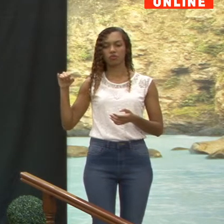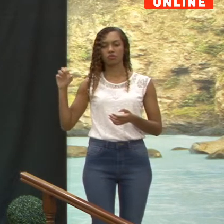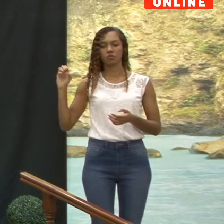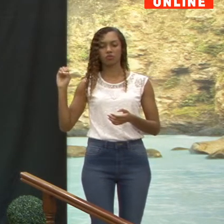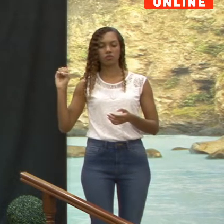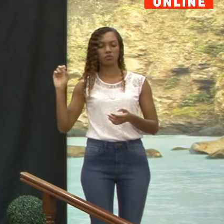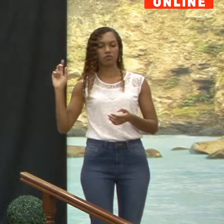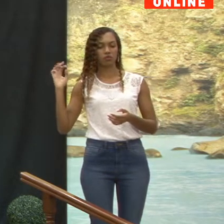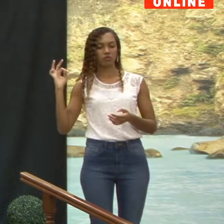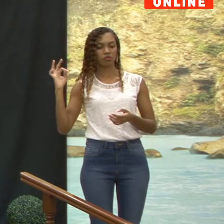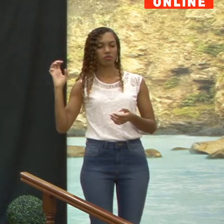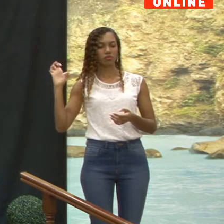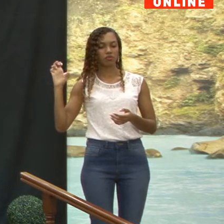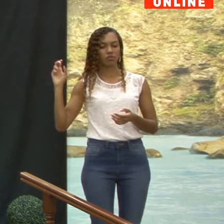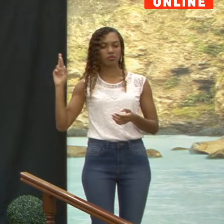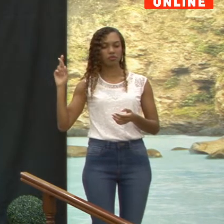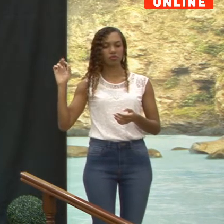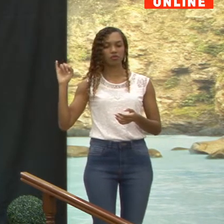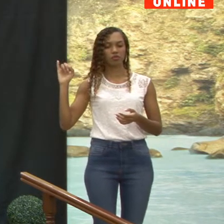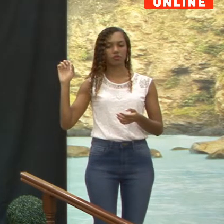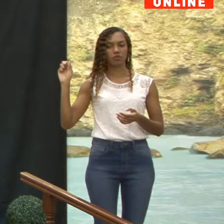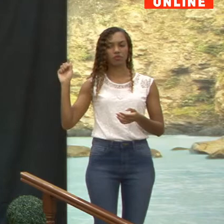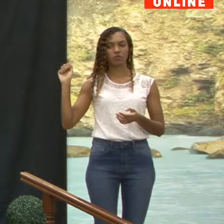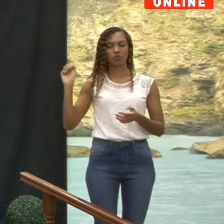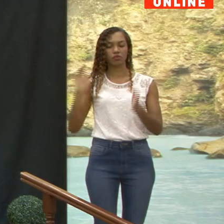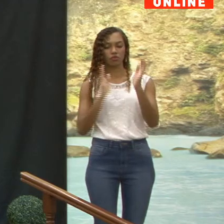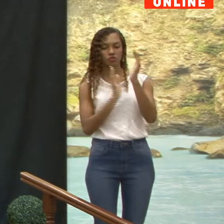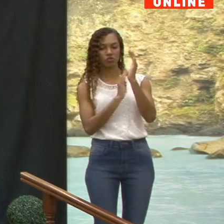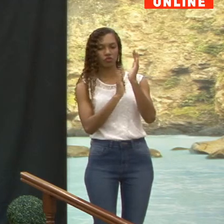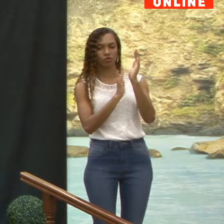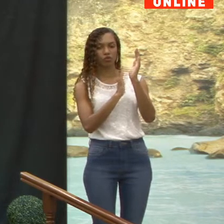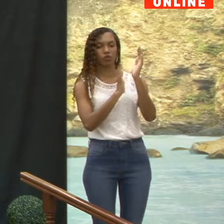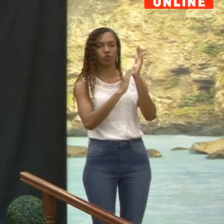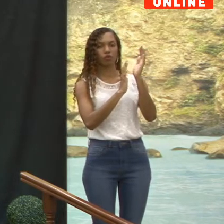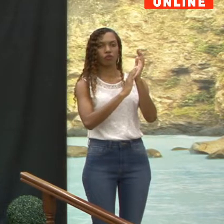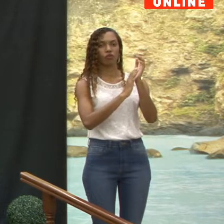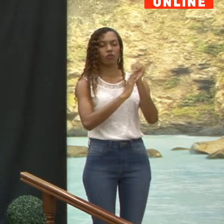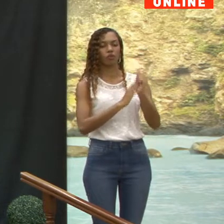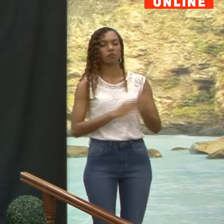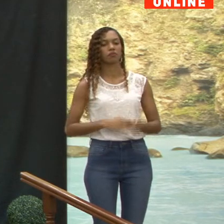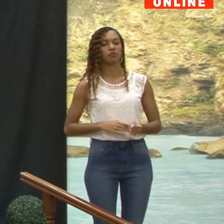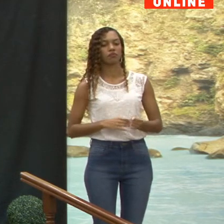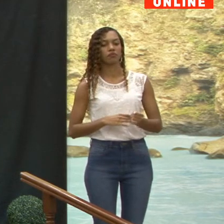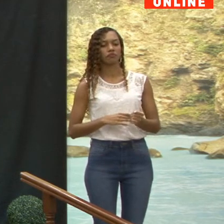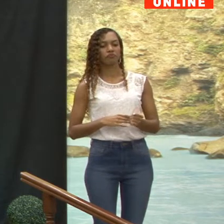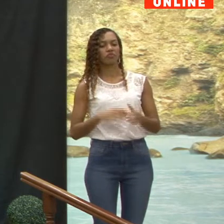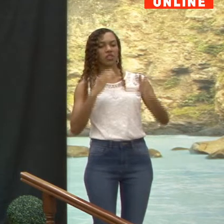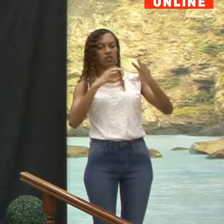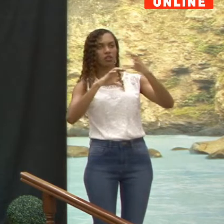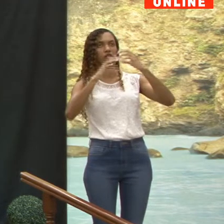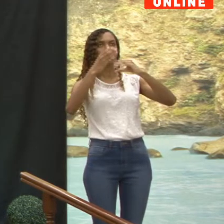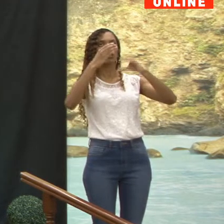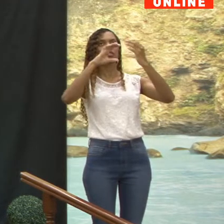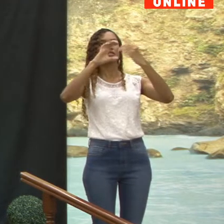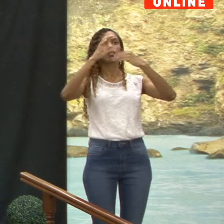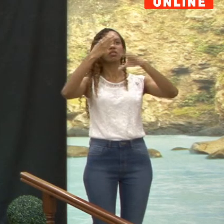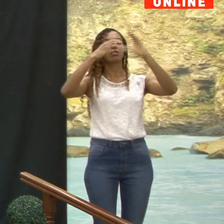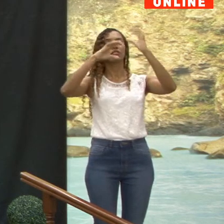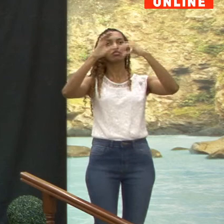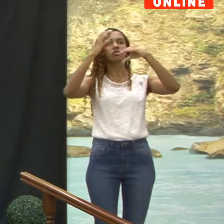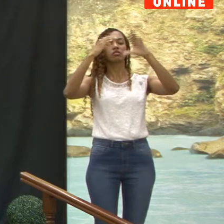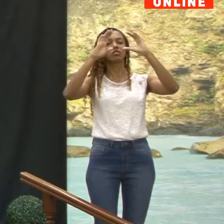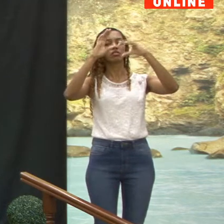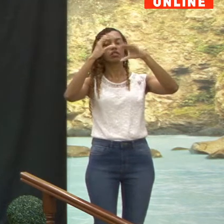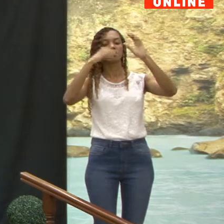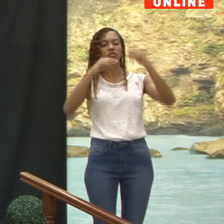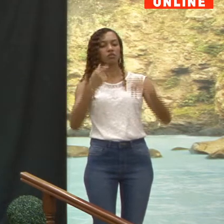eu ia ali fazendo uma, burilando ali as perguntas. E quando eu pegava algumas, era muito